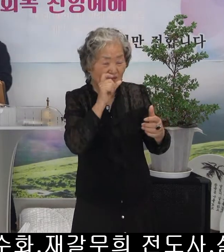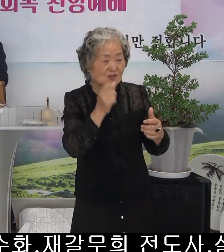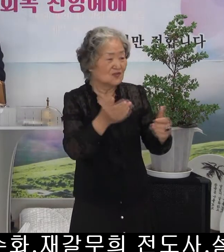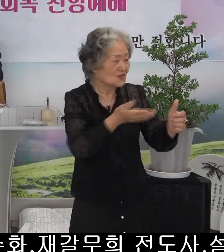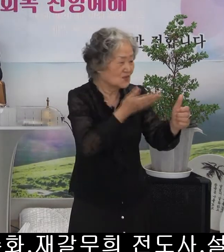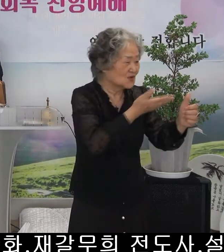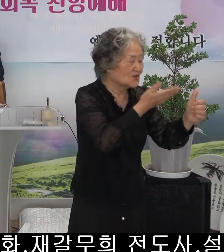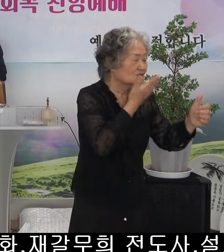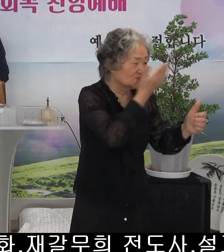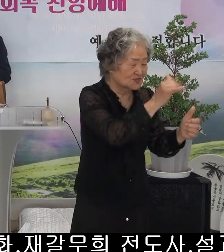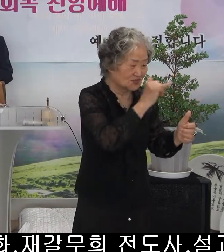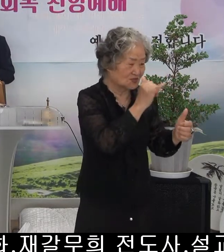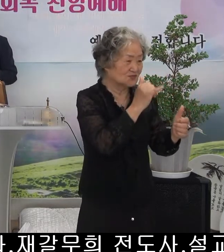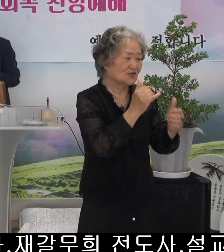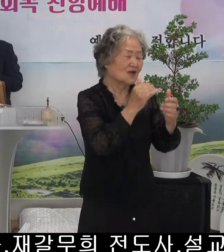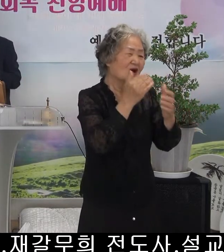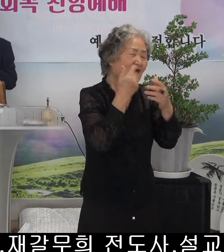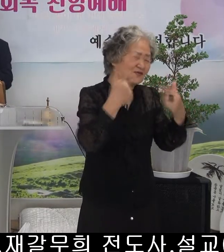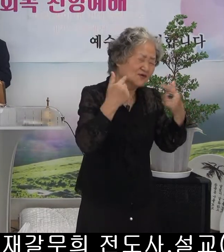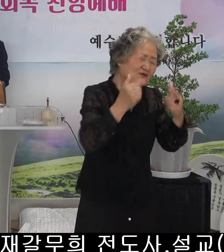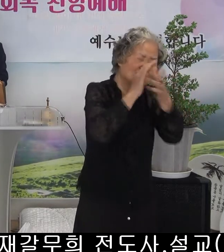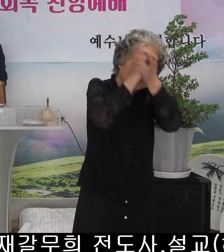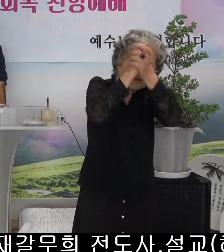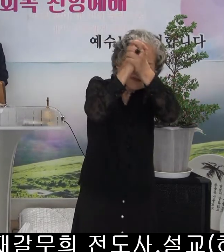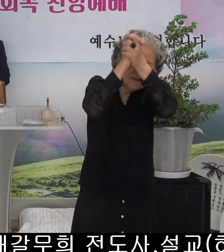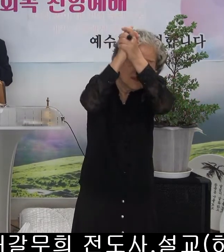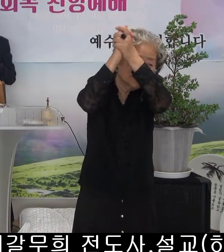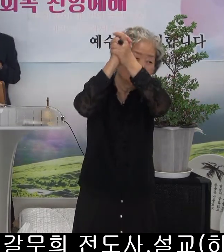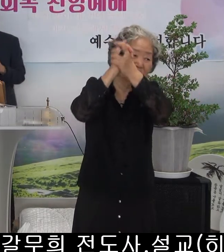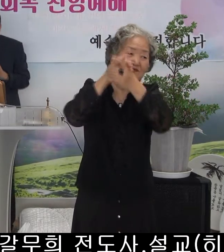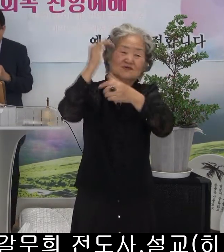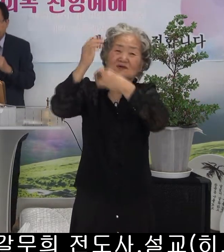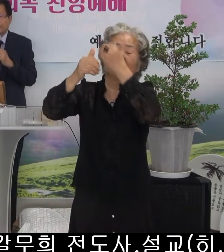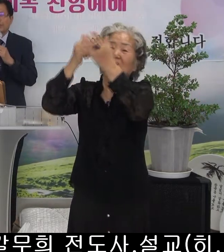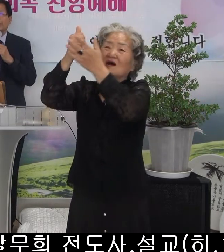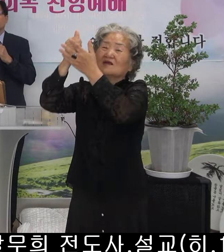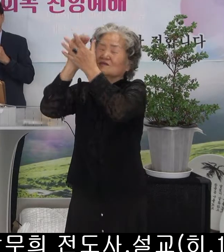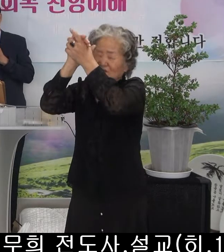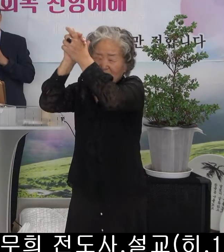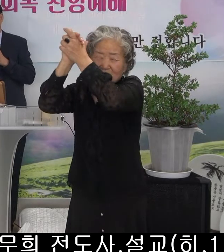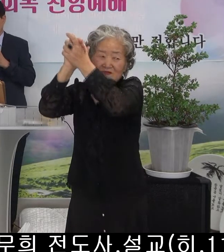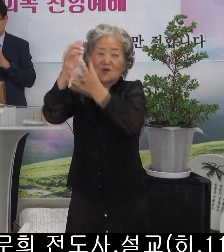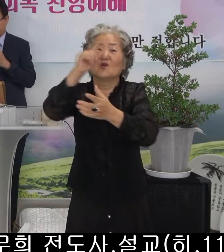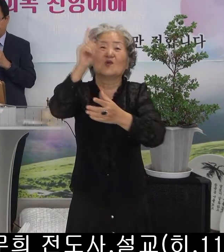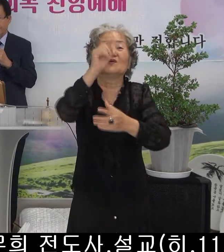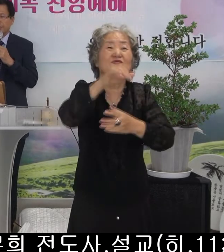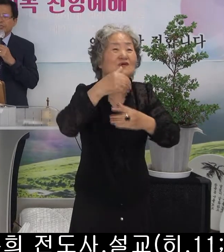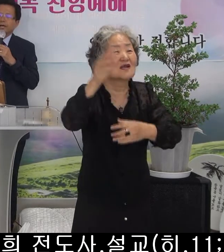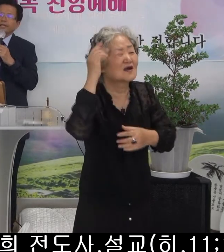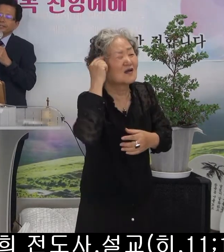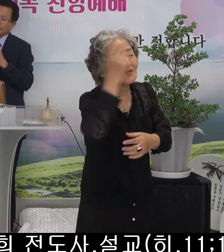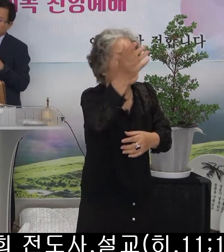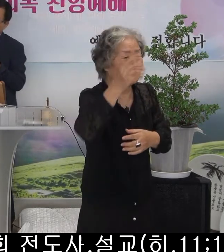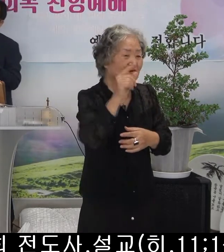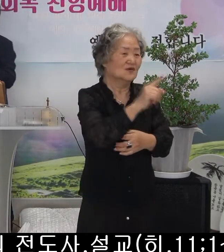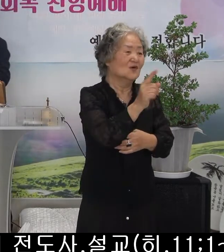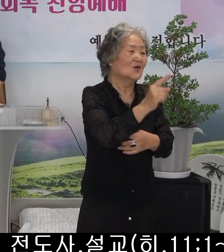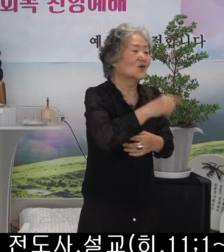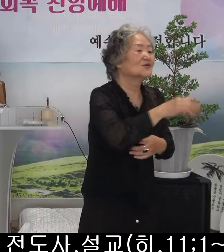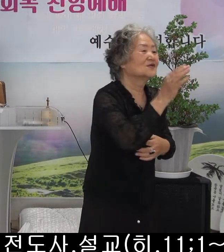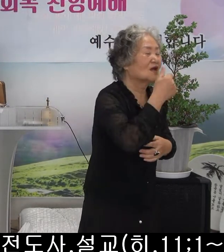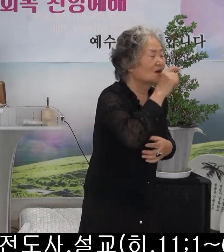하나님과의 관계 속에서 하나님과 혼연일체, 하나님과 일치되는 삶을 속에서 그 양을 길렀어. 그 양의